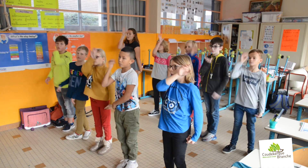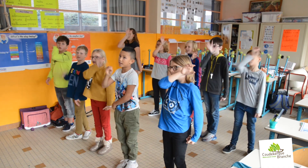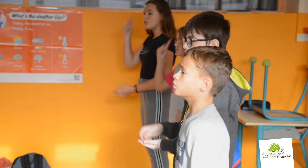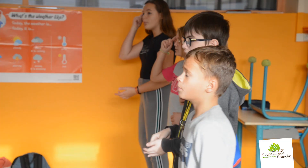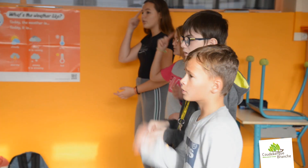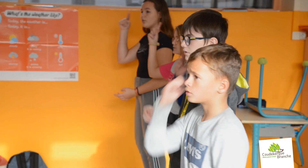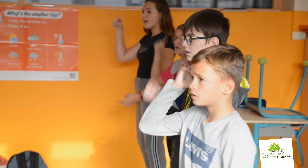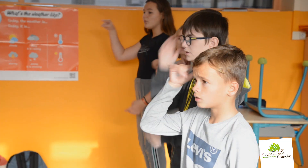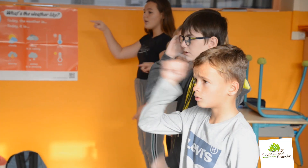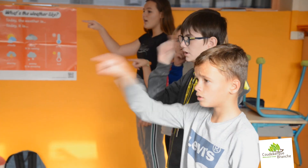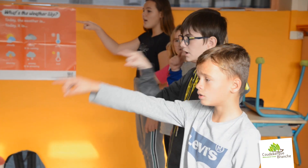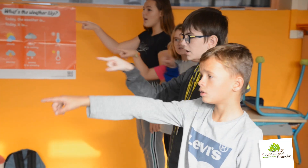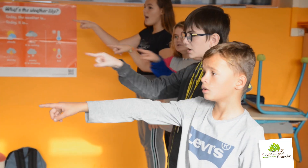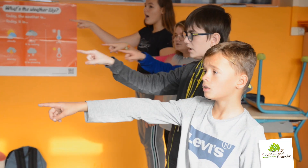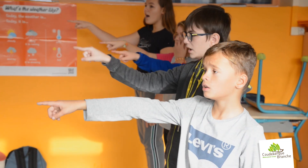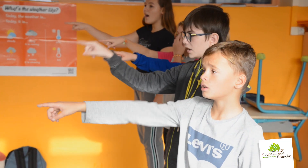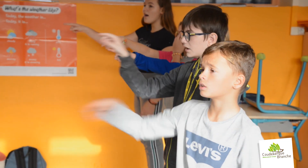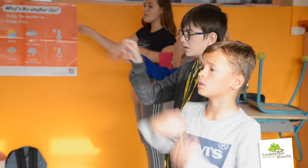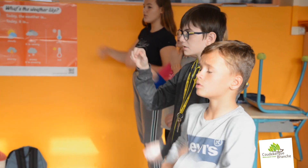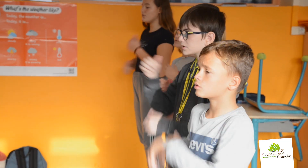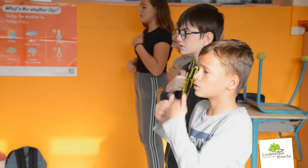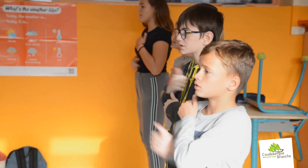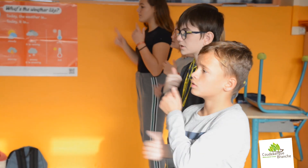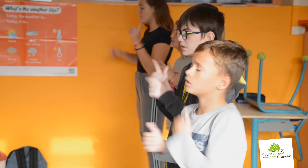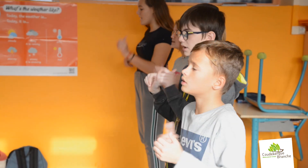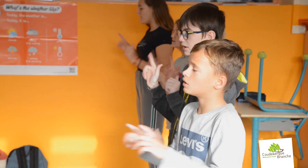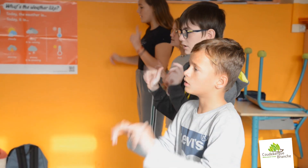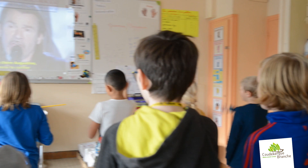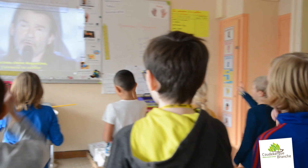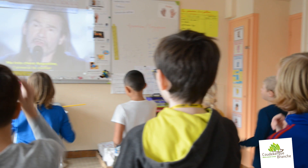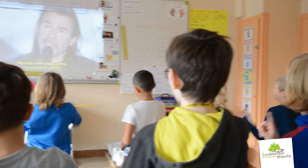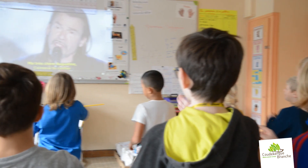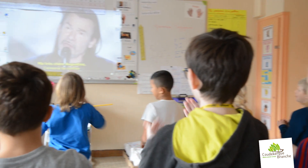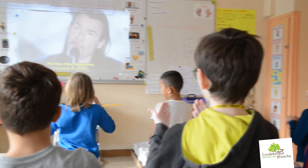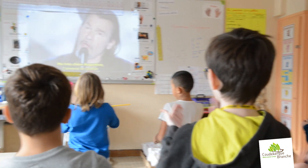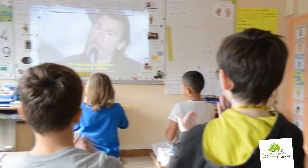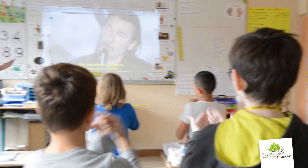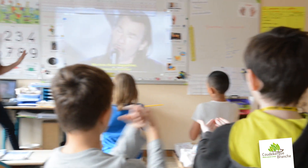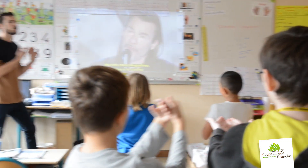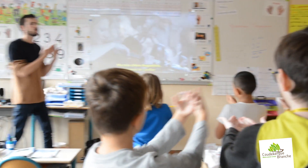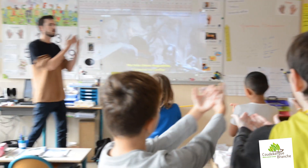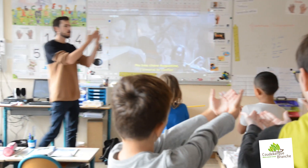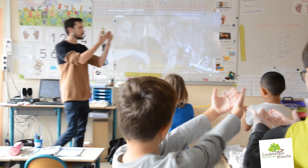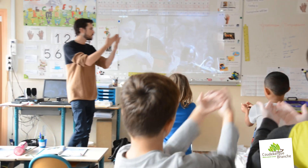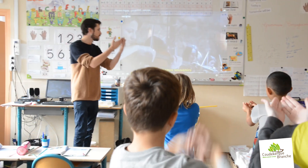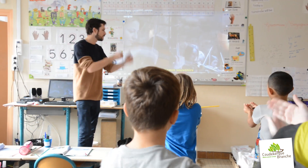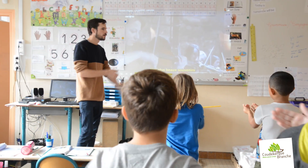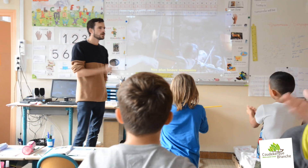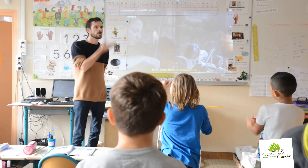on va le présenter le jour du 11 novembre. Que ça rentre dans le cadre du devoir de mémoire, les élèves de CM2 étaient très fiers de pouvoir présenter ce chant